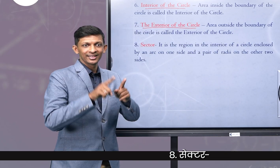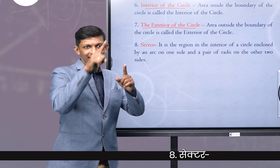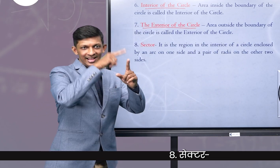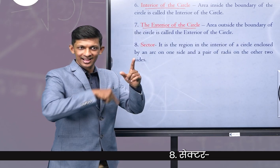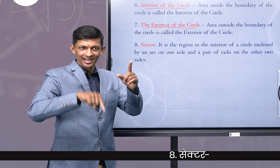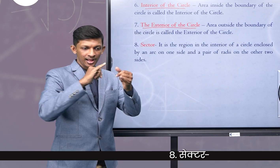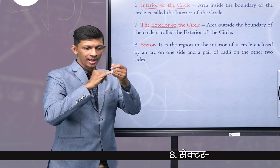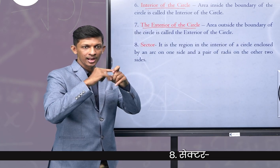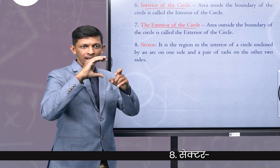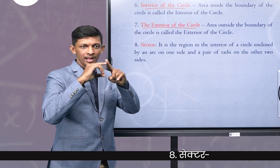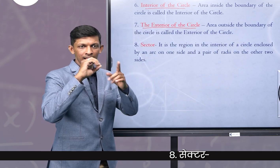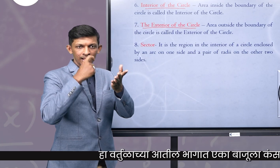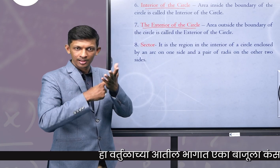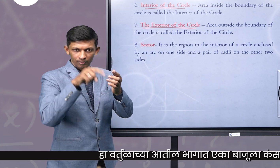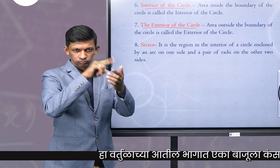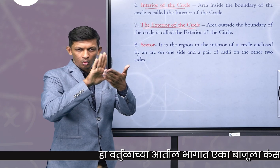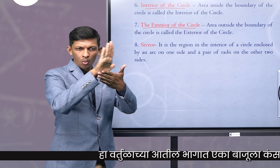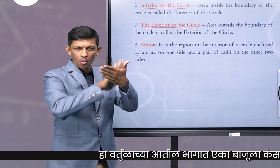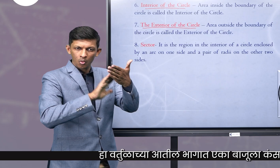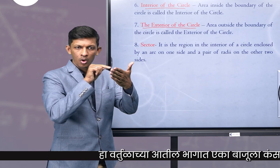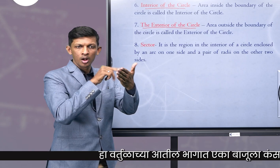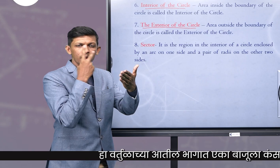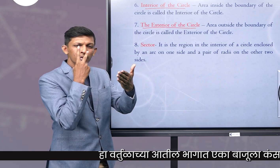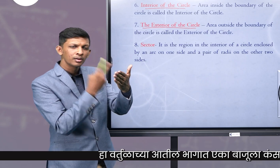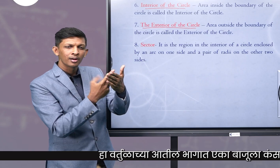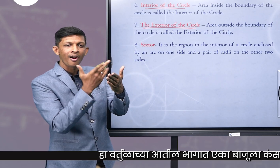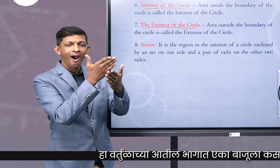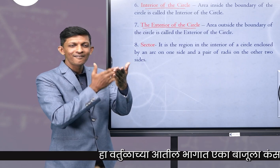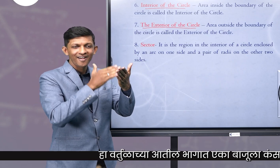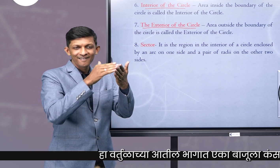8. सेक्टर. हा वर्तुळाच्या आतील भागात एका बाजूला कंस